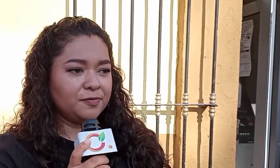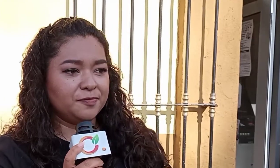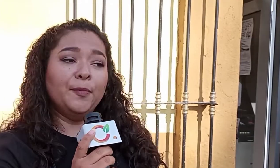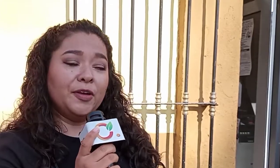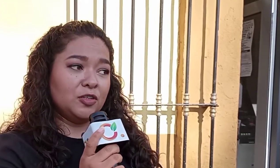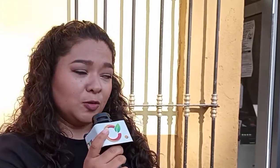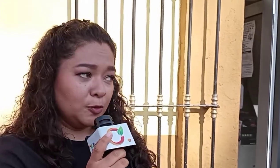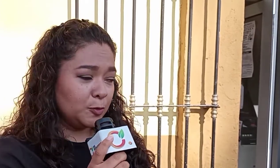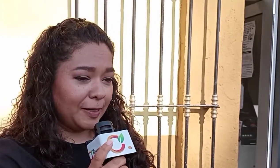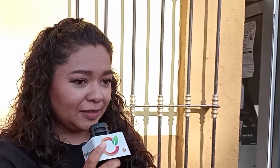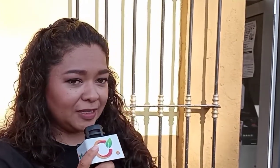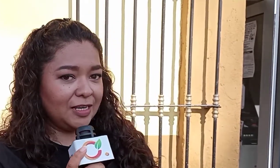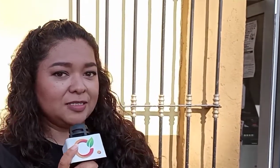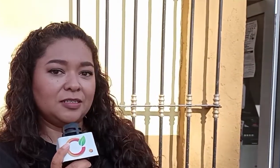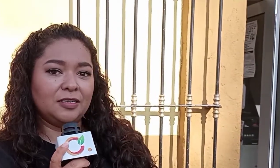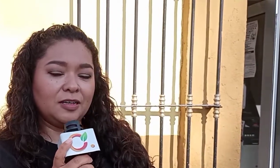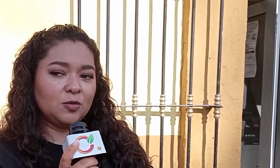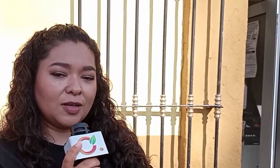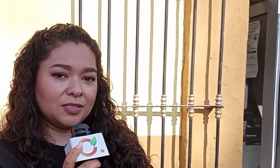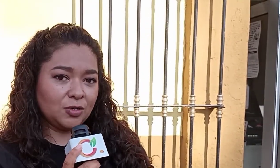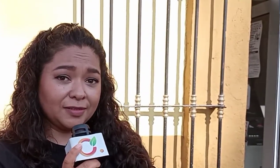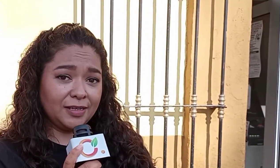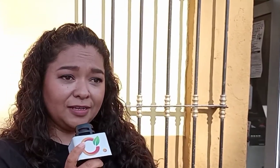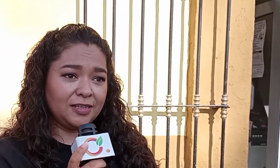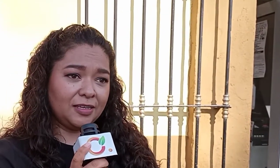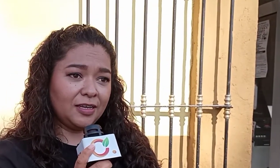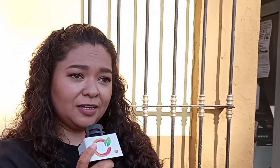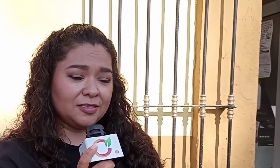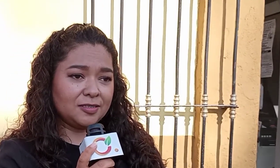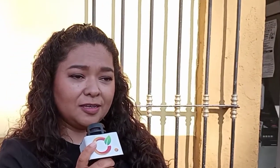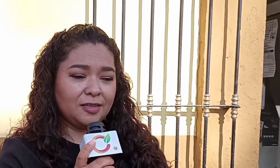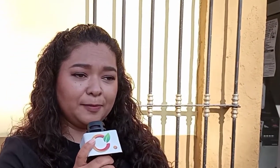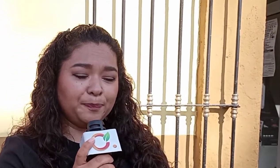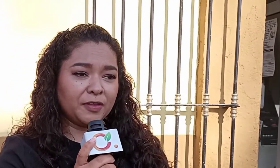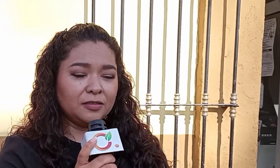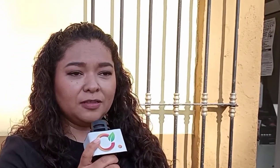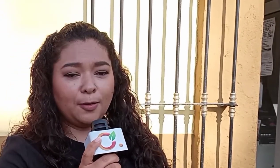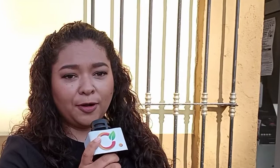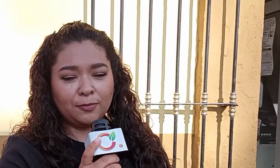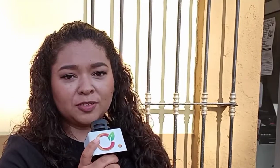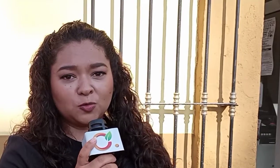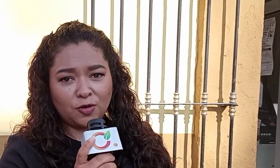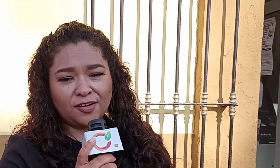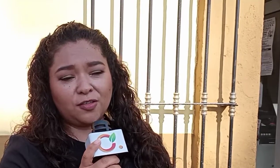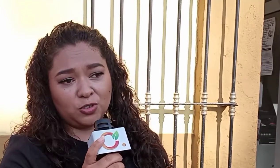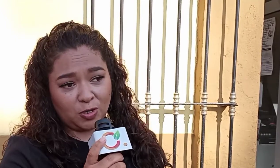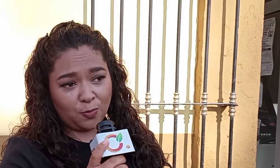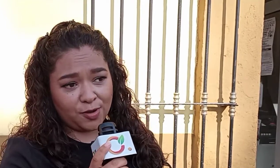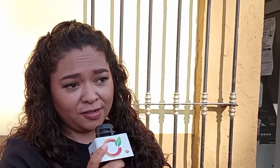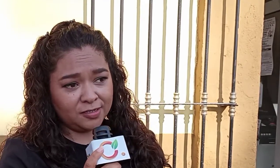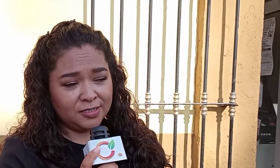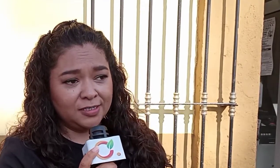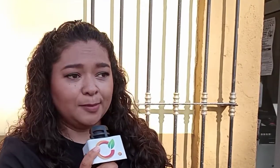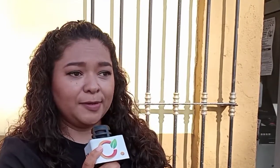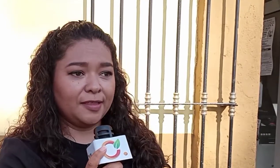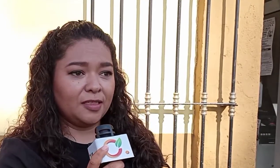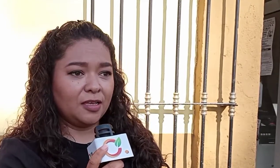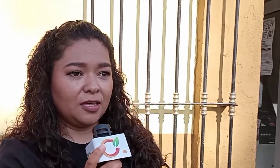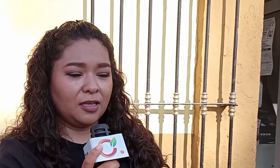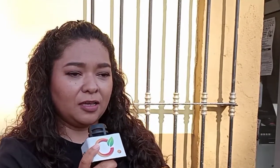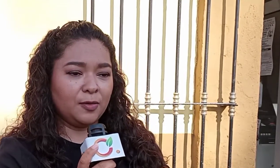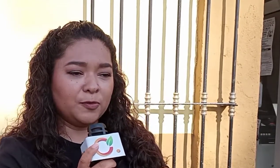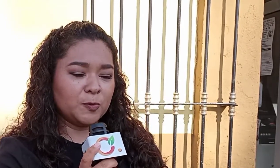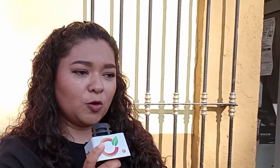febrero. Bueno, somos parte de la Secretaría de Educación, el CRIE es, laboramos en un horario de 8 a 1,